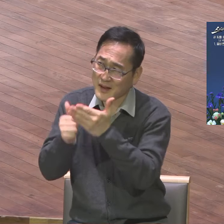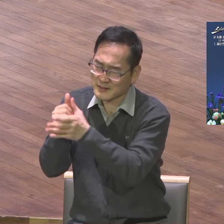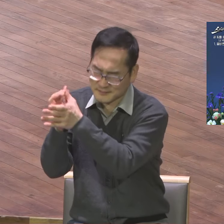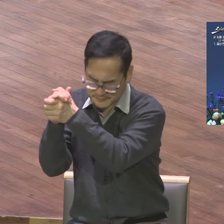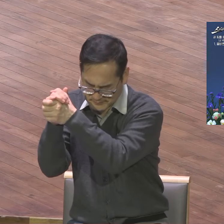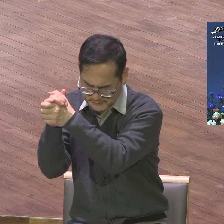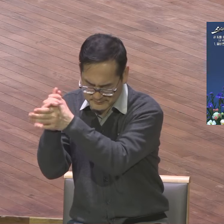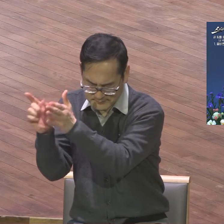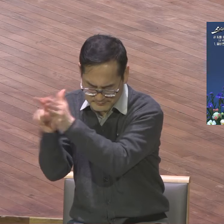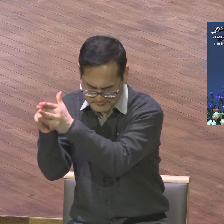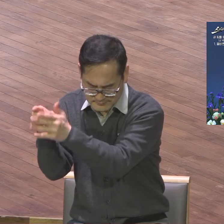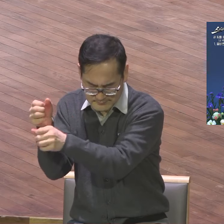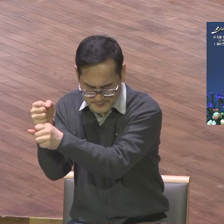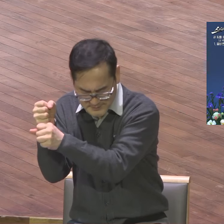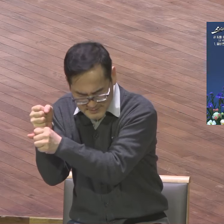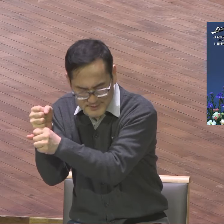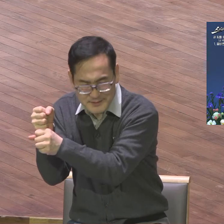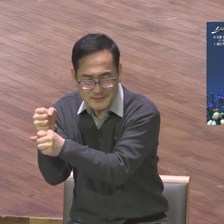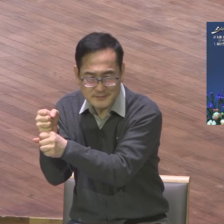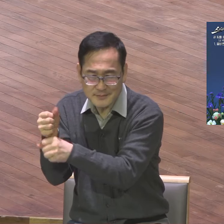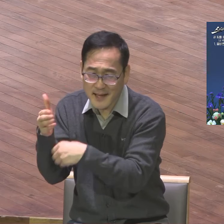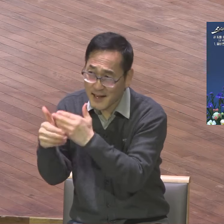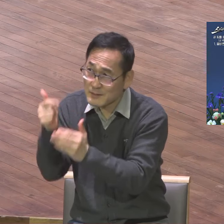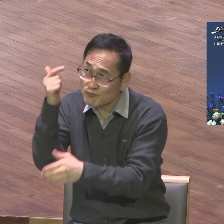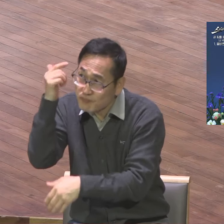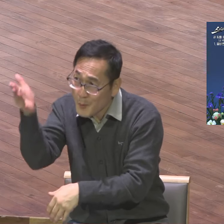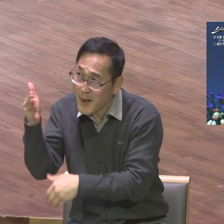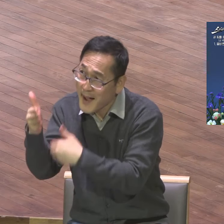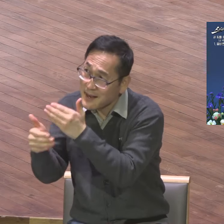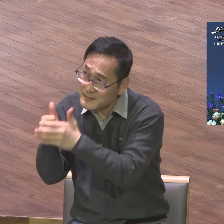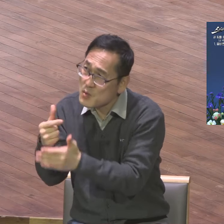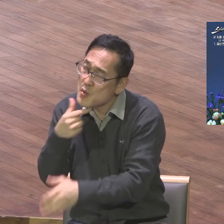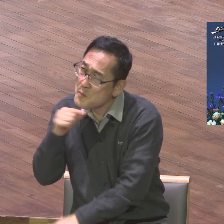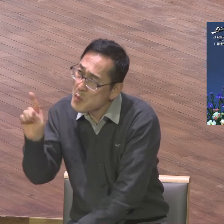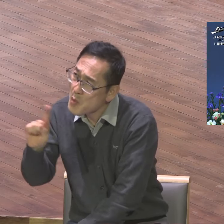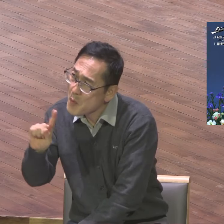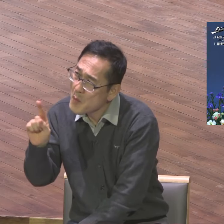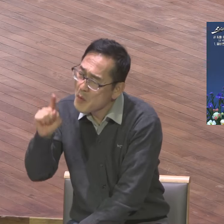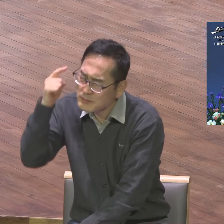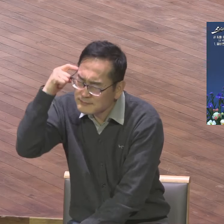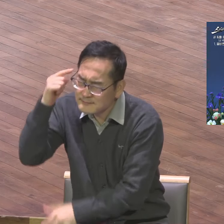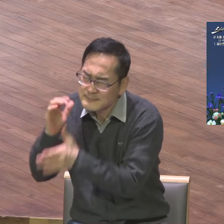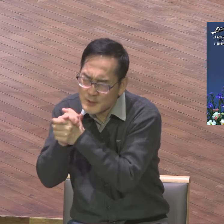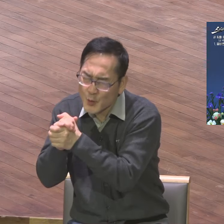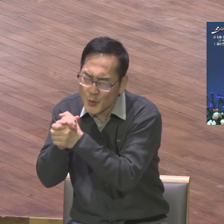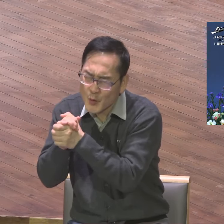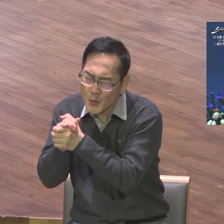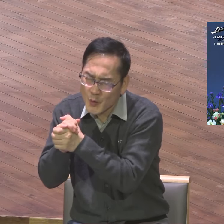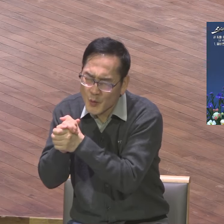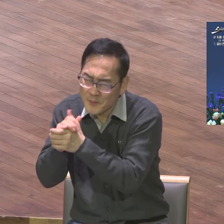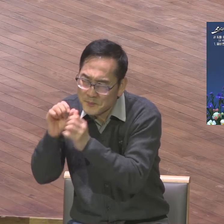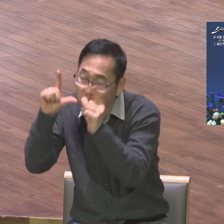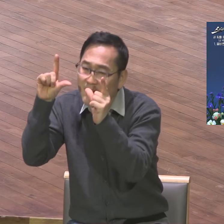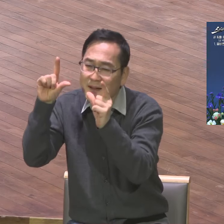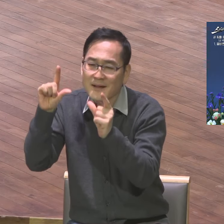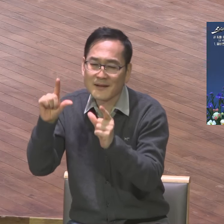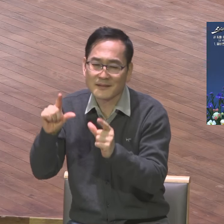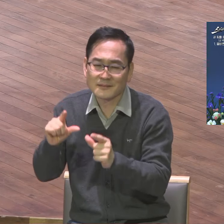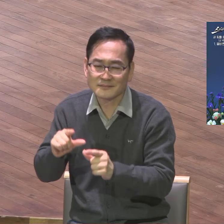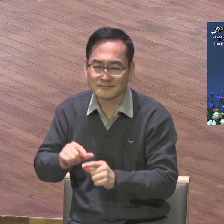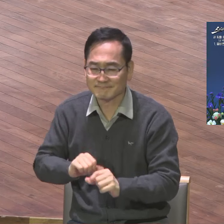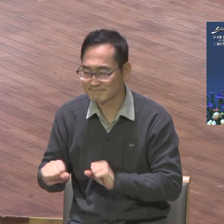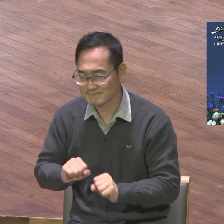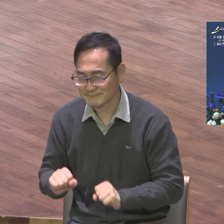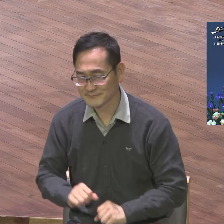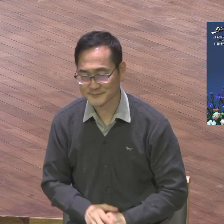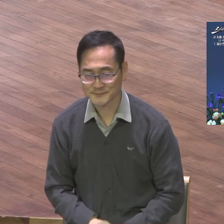하나님 앞에 물어보고 하나님께 물어보고 하나님의 인도를 받는 겁니다. 기도를 통해서 하나님의 권능을 힘입어 맛을